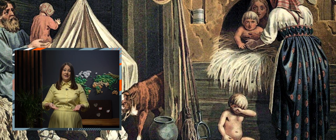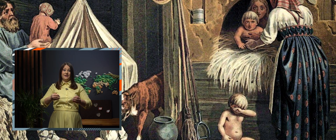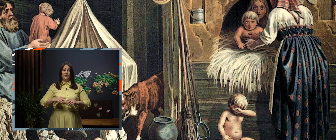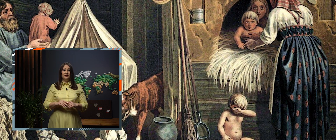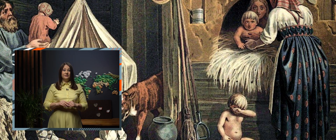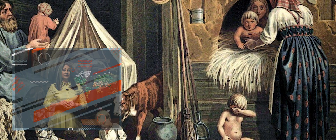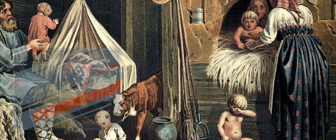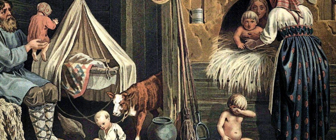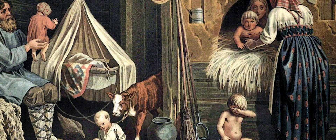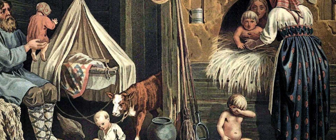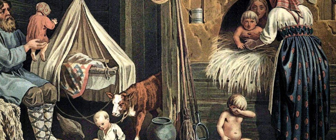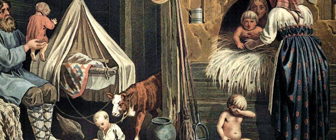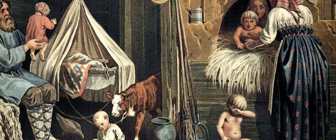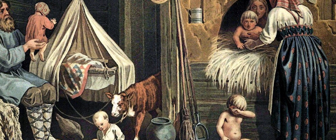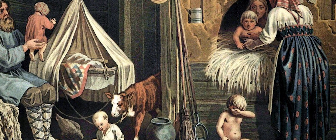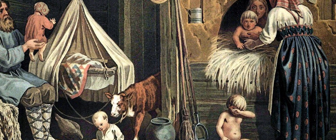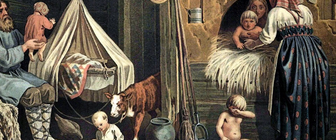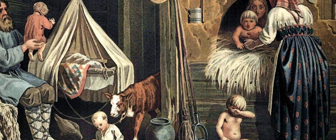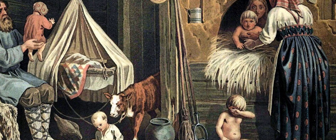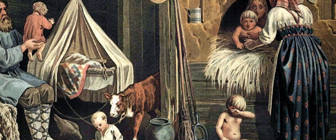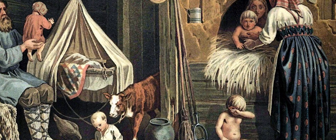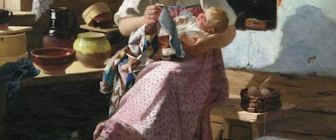и тазиками.